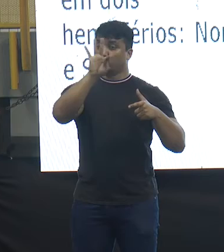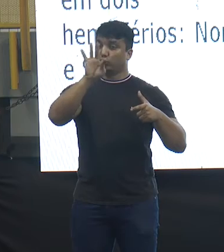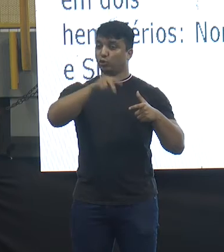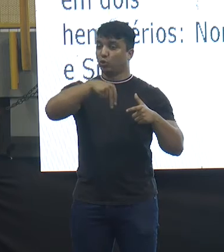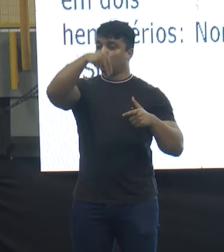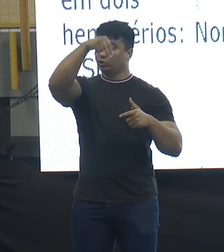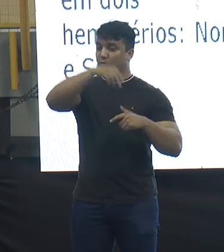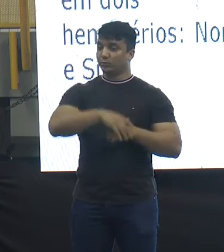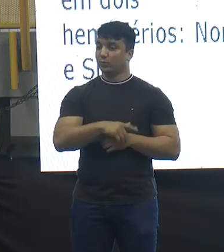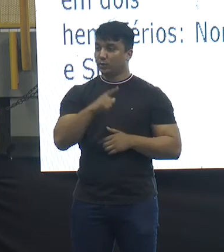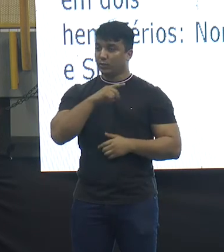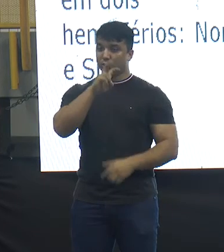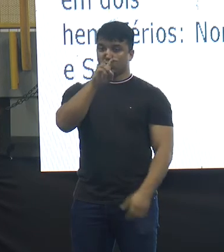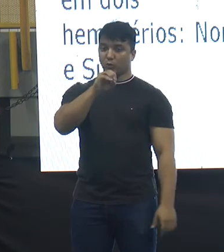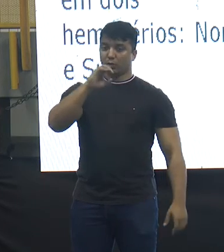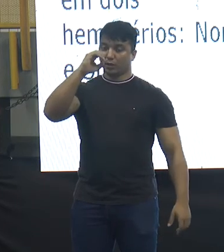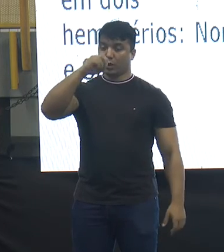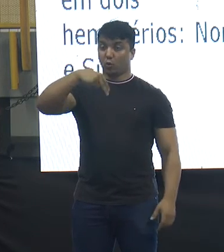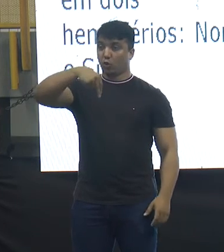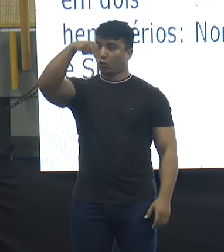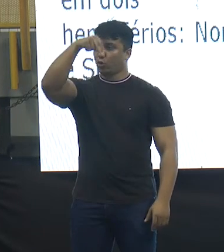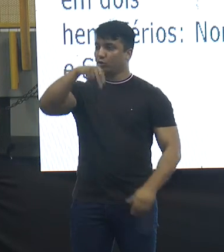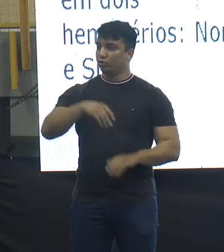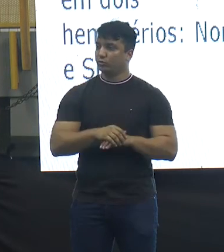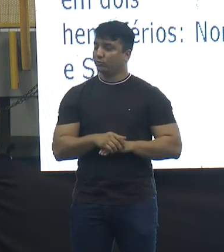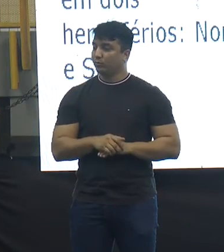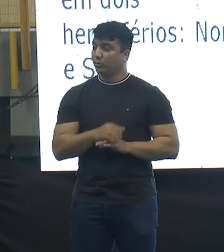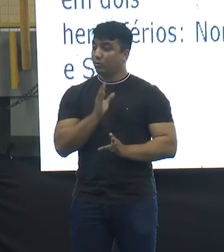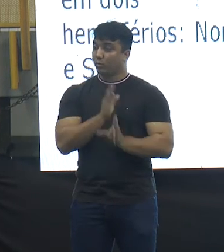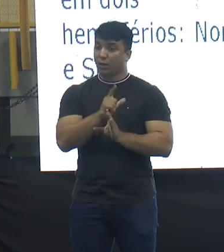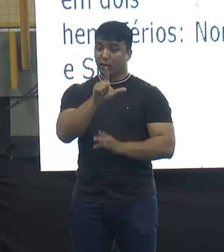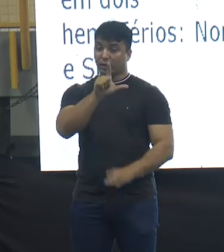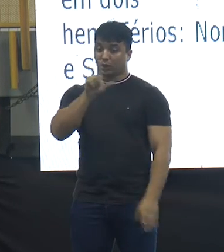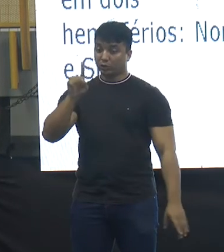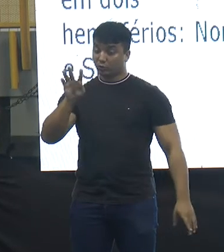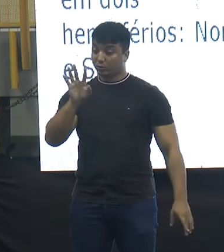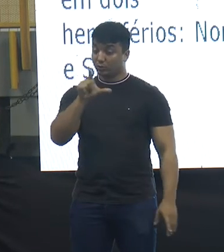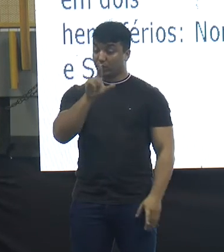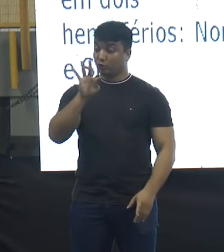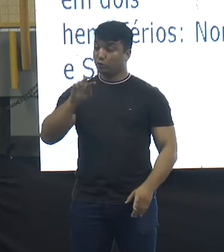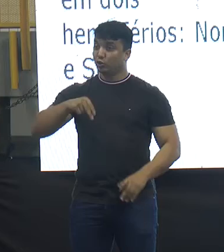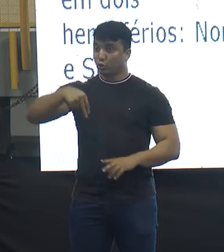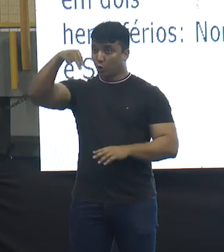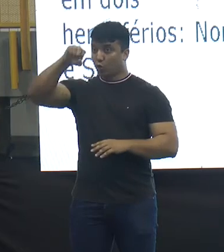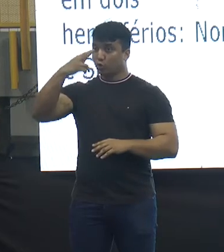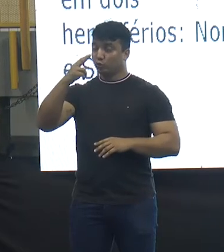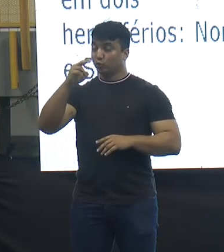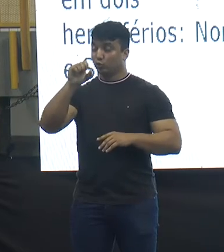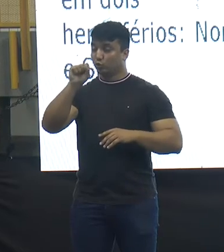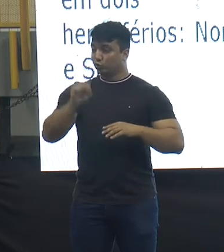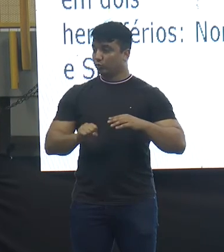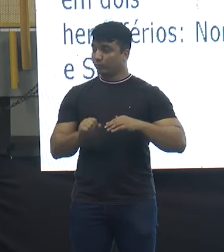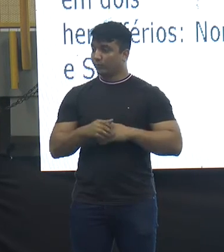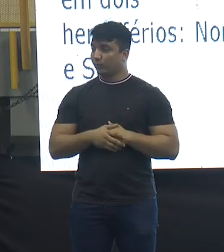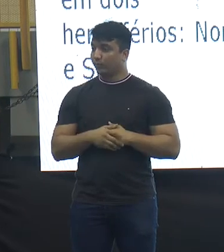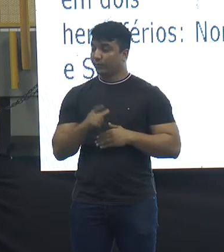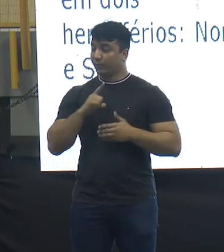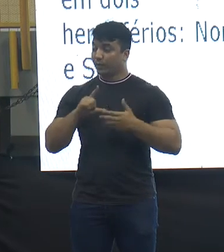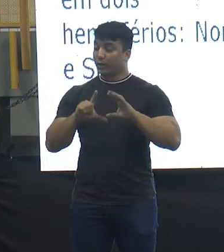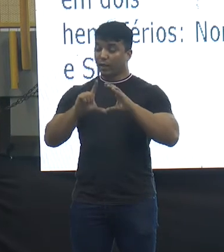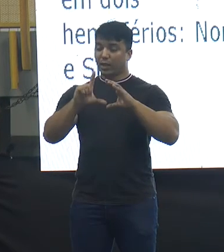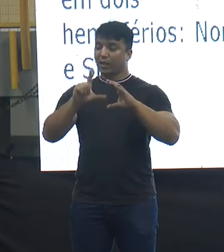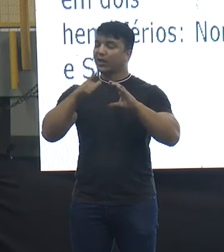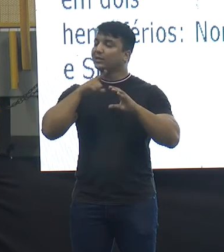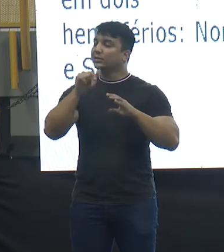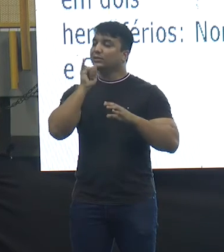ele está a 50 graus norte. Por quê? Porque a latitude só pode ser norte ou sul. Então, se eu tenho um ponto